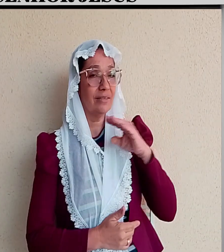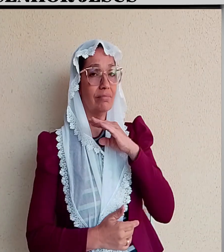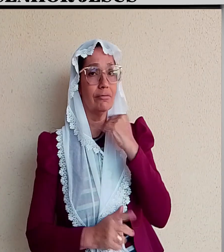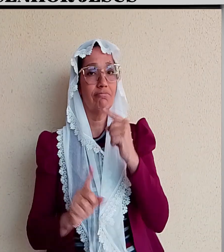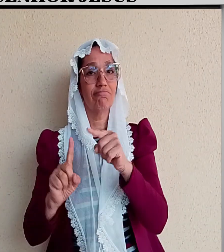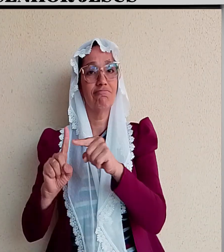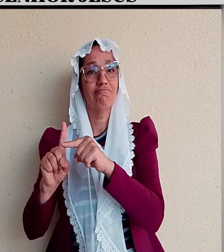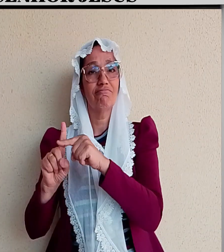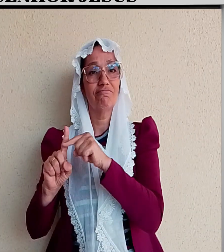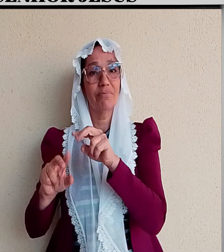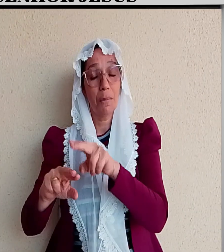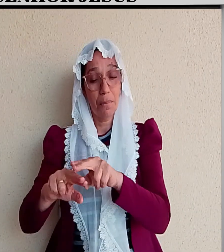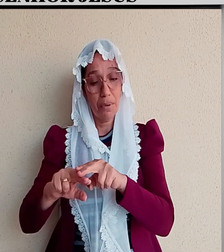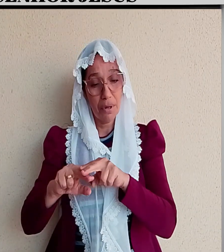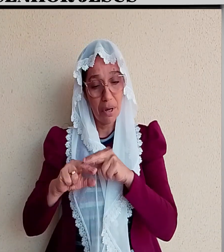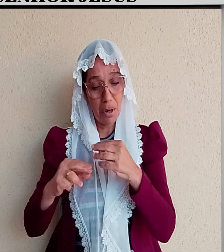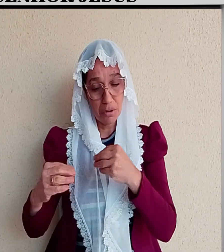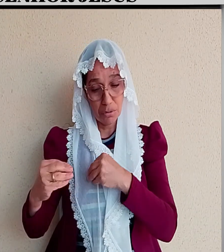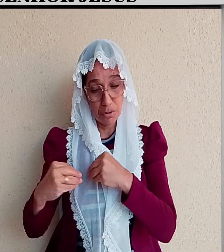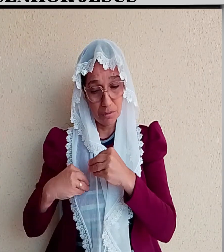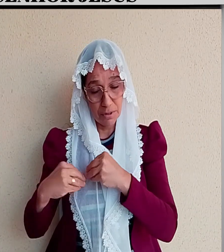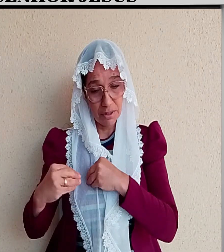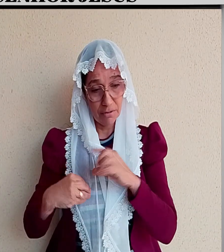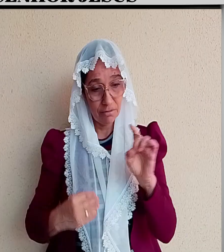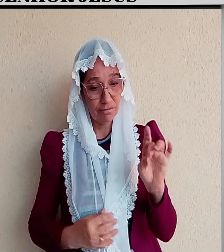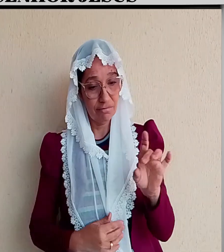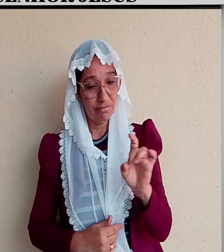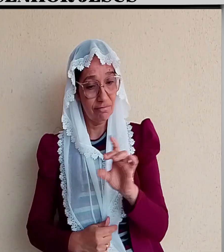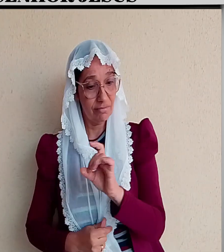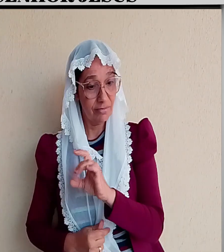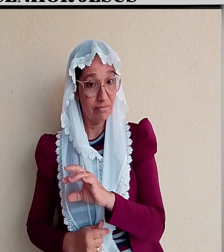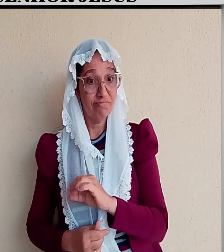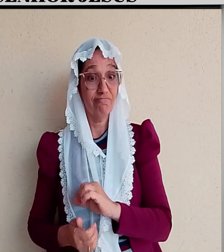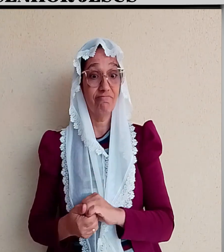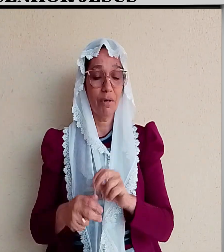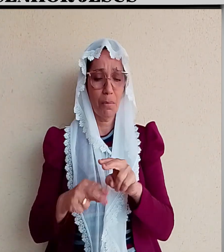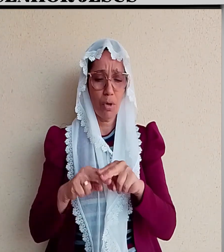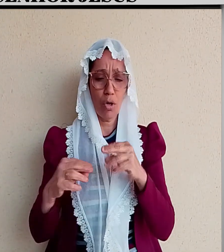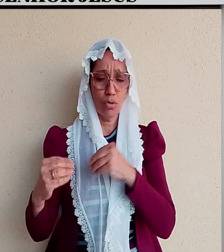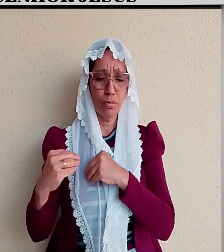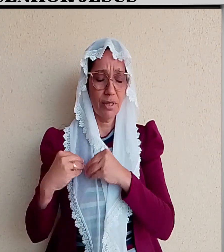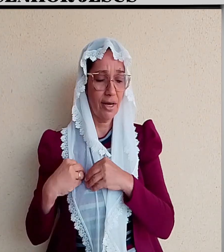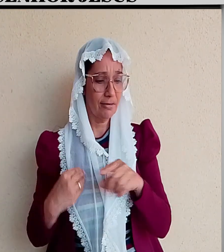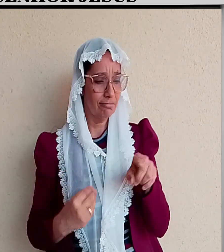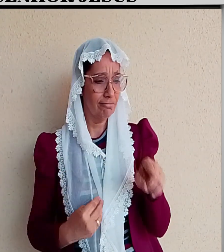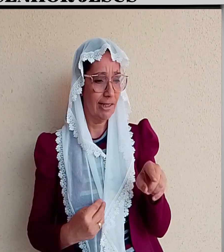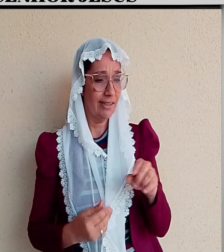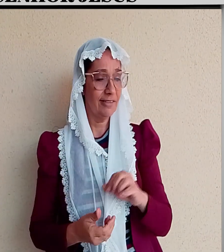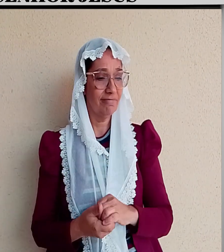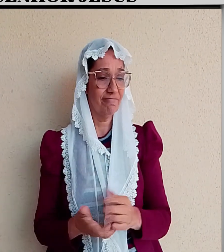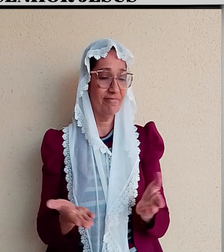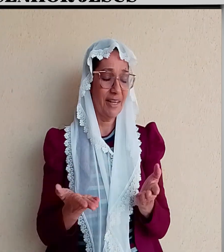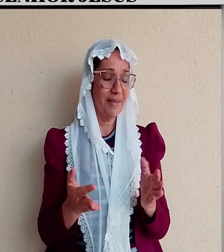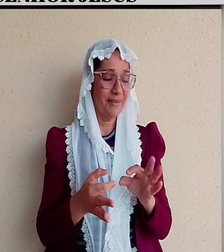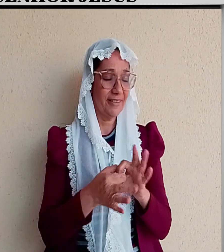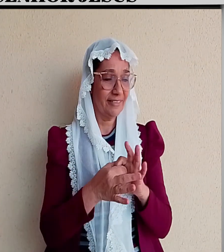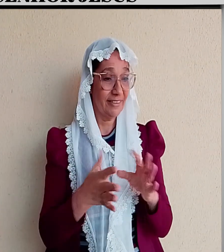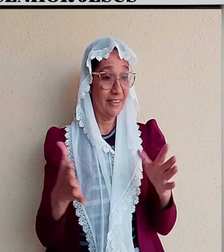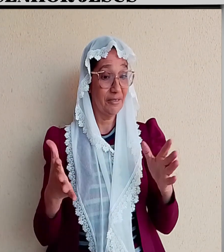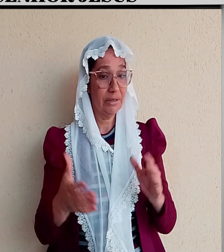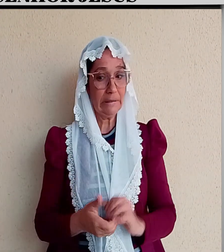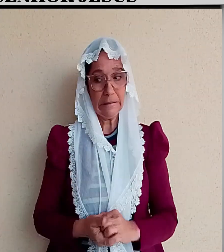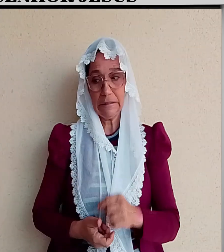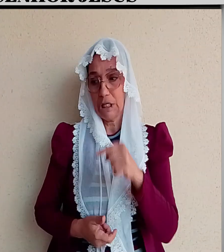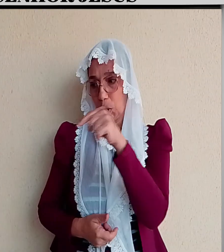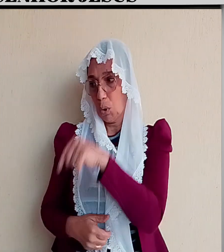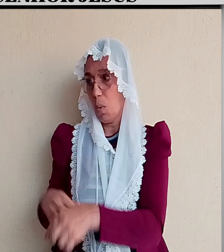Aleluia. Aleluia. O Senhor te diz, a leitura do teu laudo vai incomodar o inferno. A leitura do teu laudo vai servir de